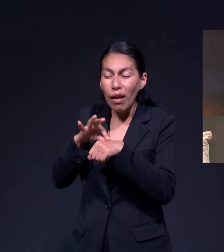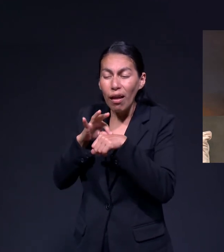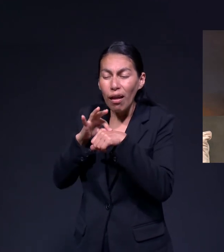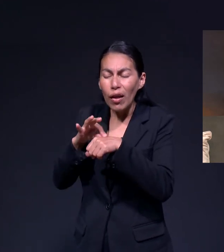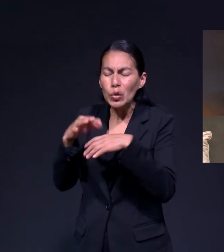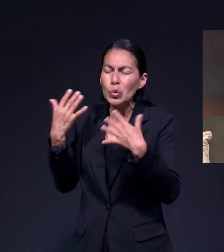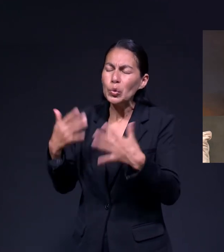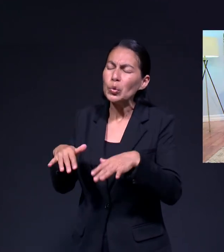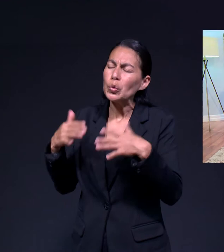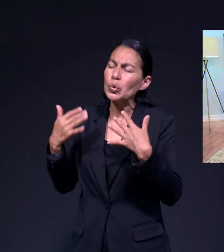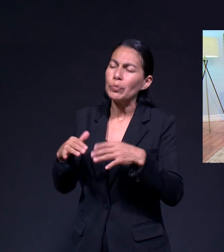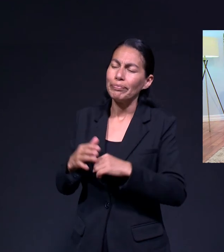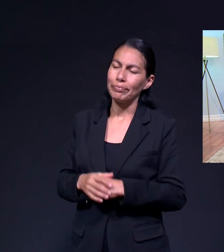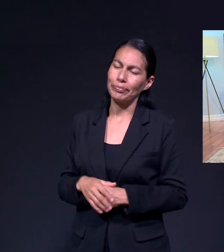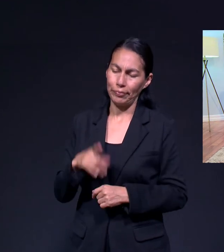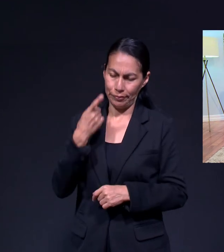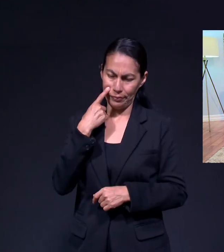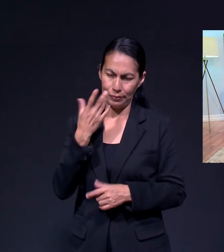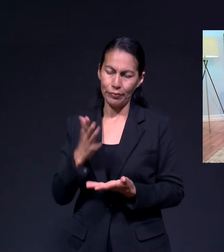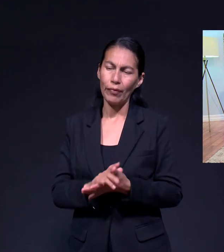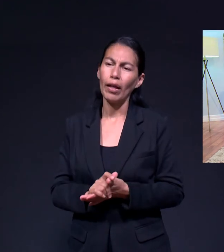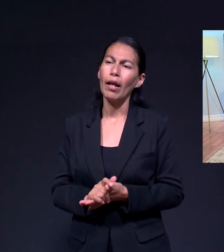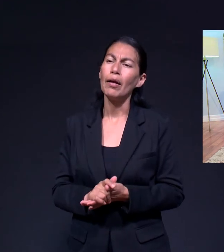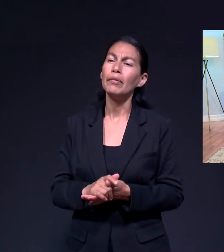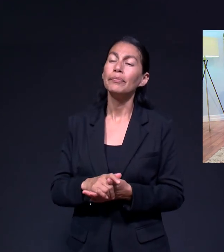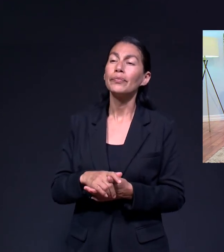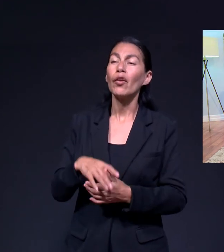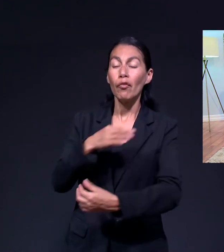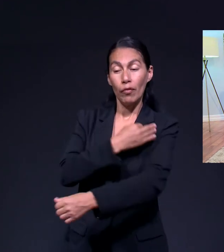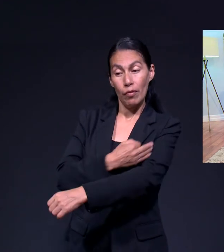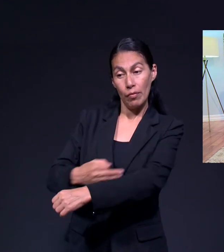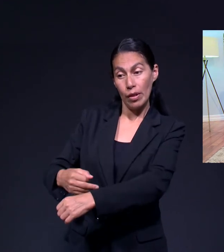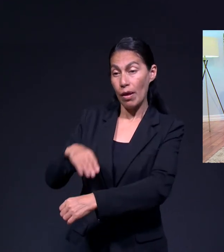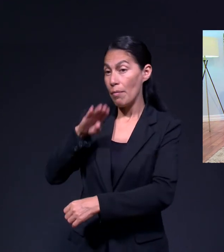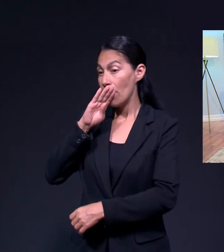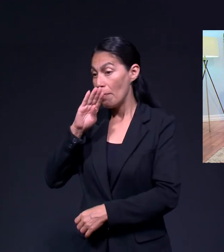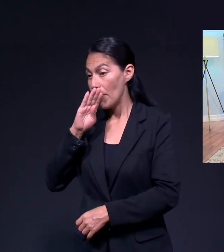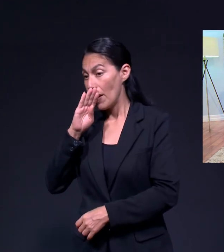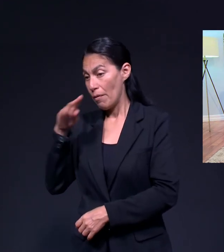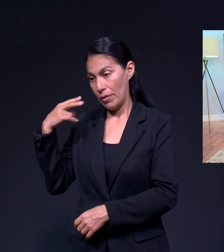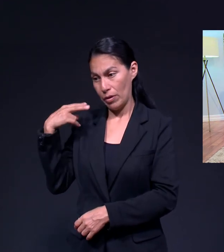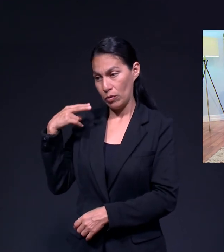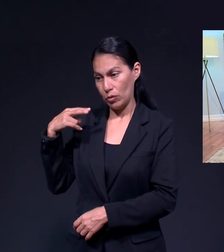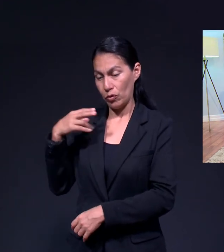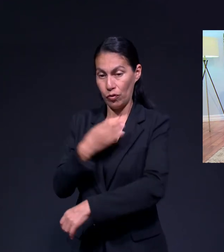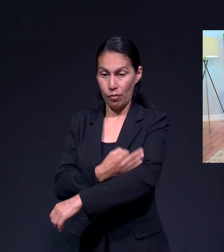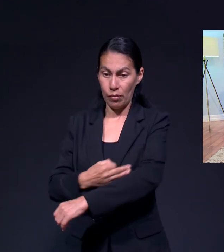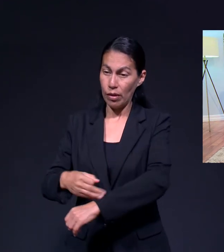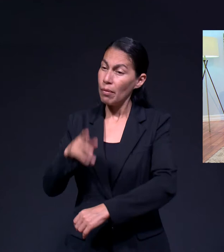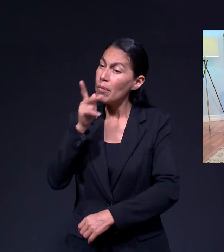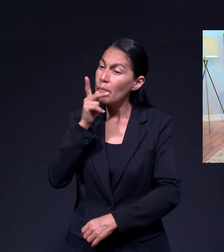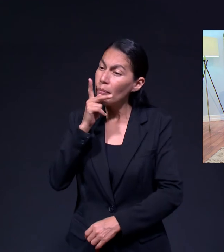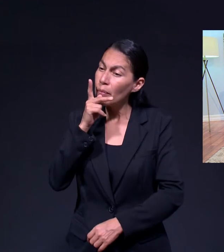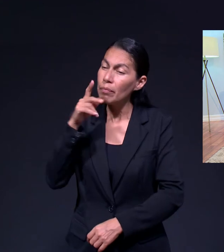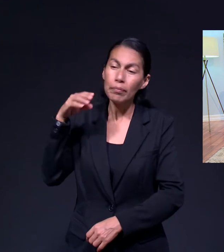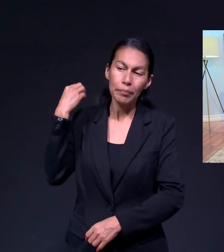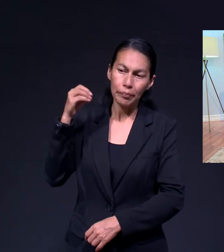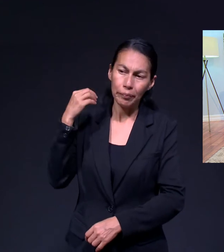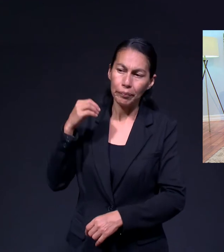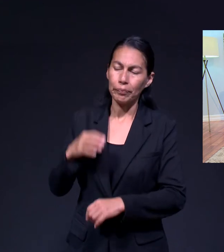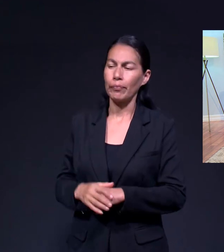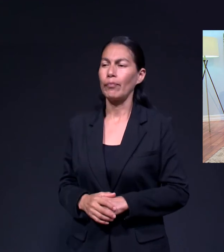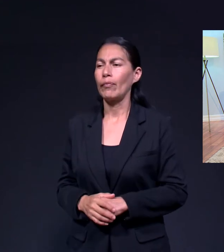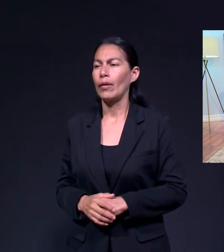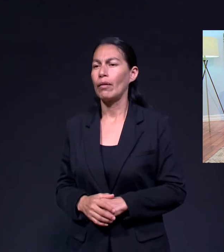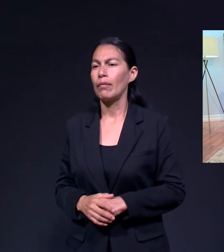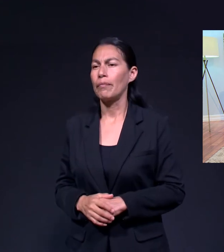mano de dios resulta que nosotros la familia de mi mamá es del estado de veracruz la familia de mi papá del